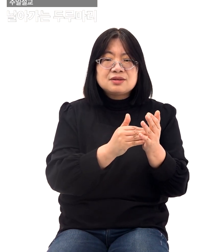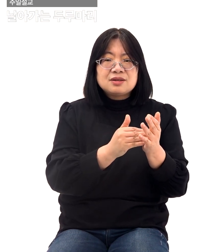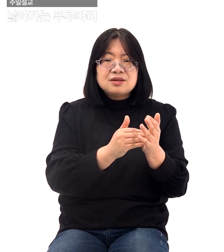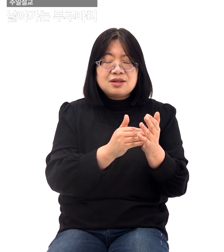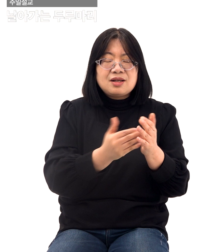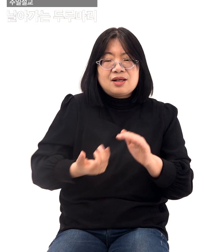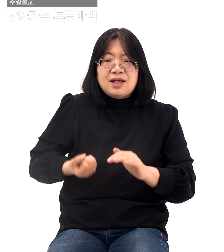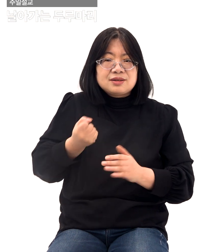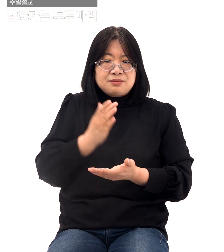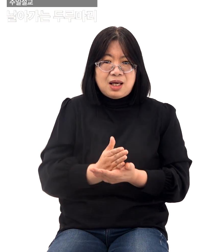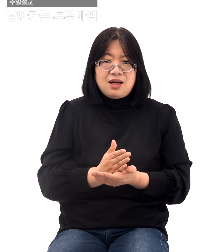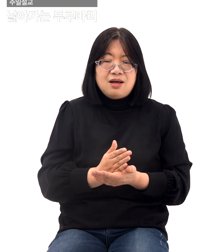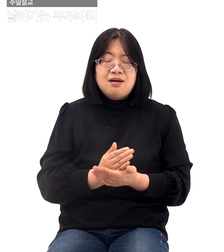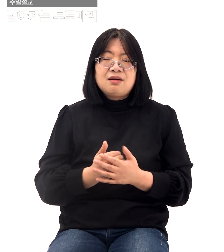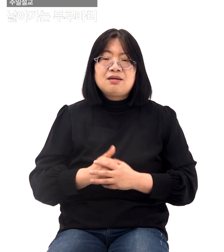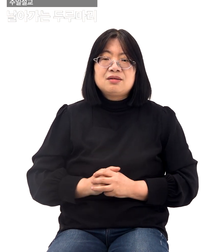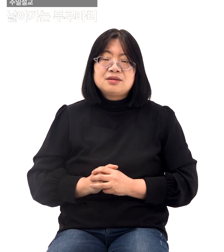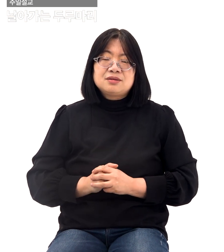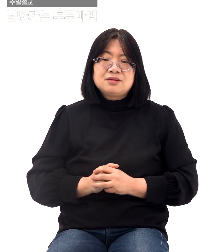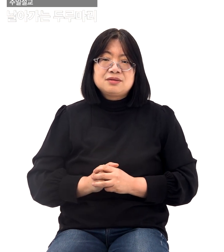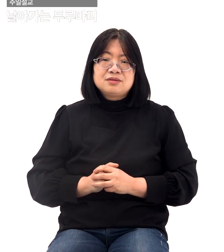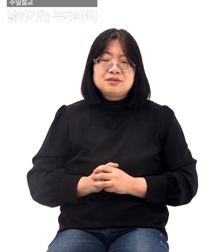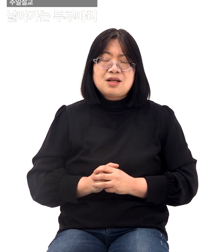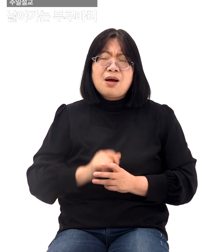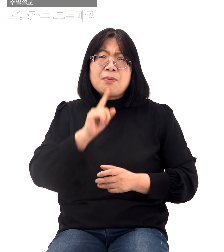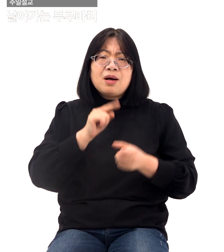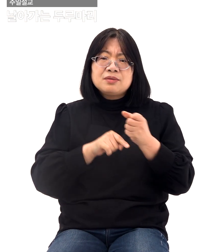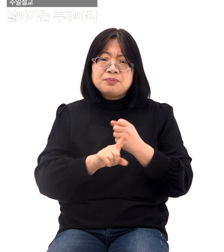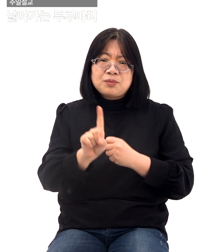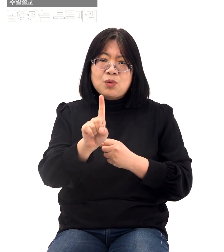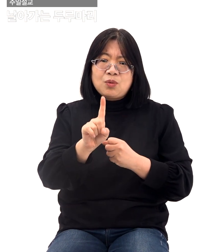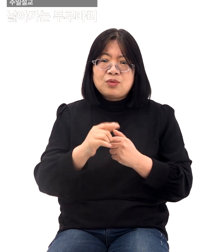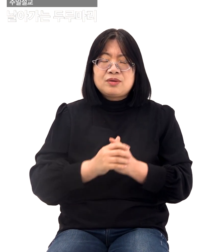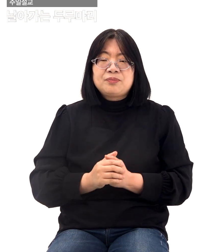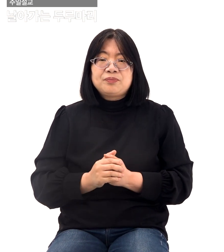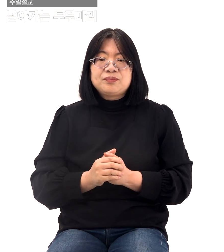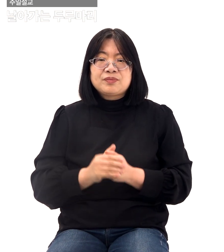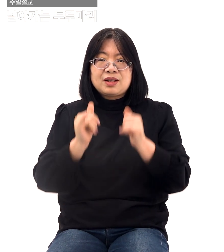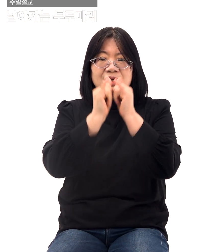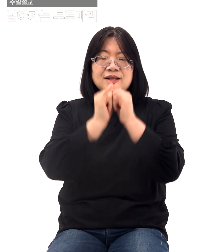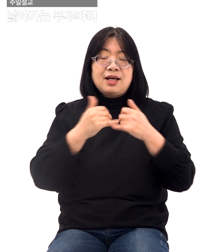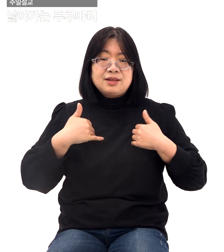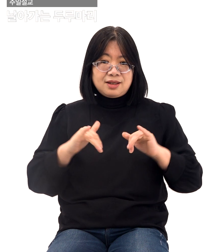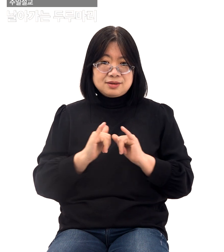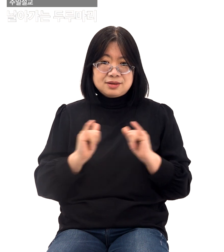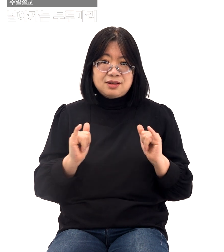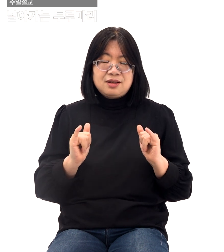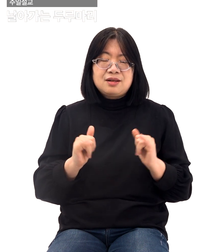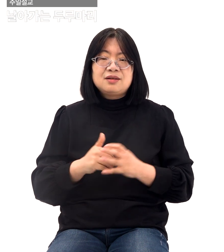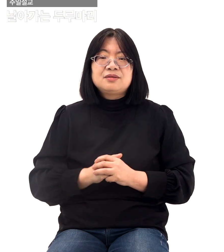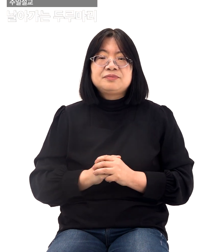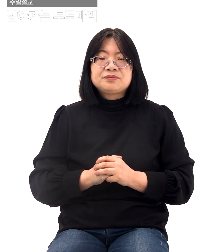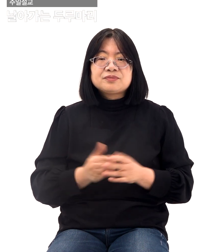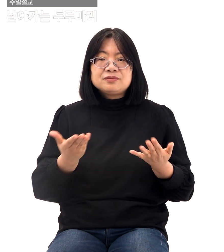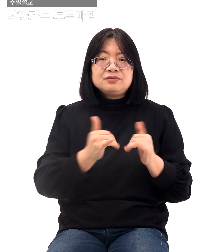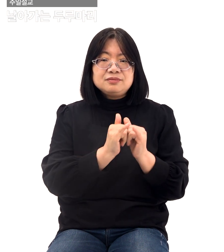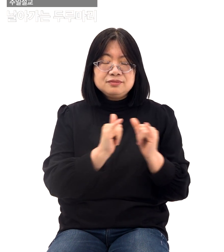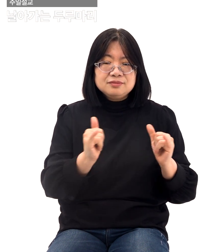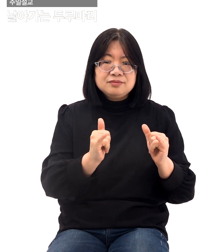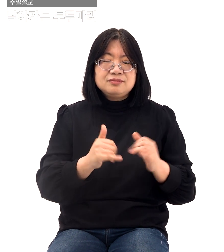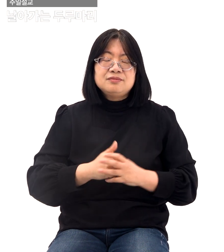네게 두지 말며. 무슨 얘기죠? 사회적인 약자들인